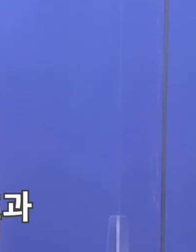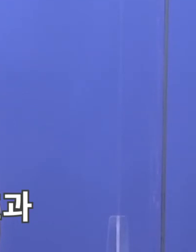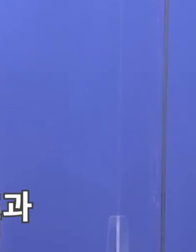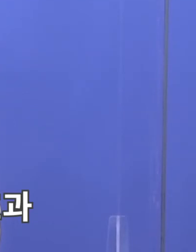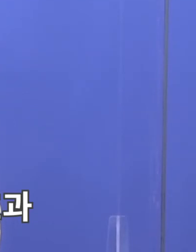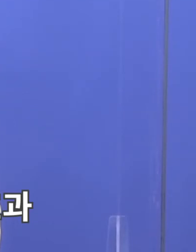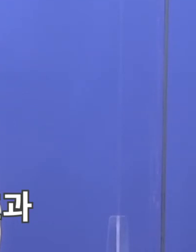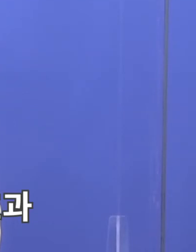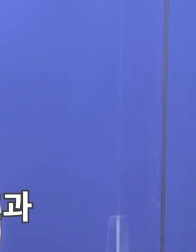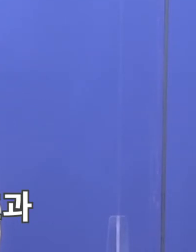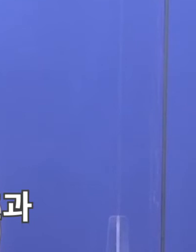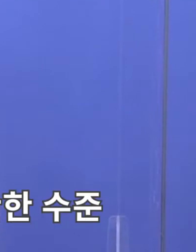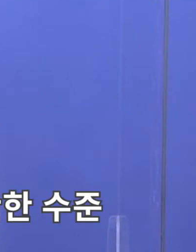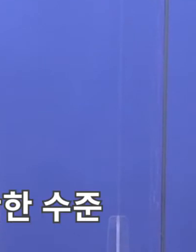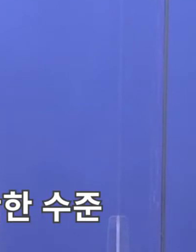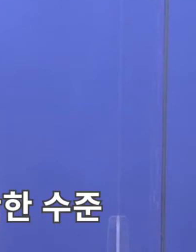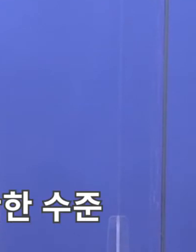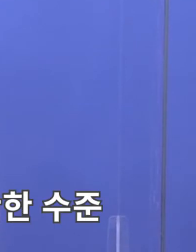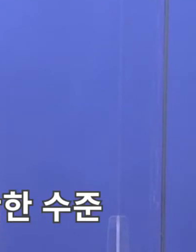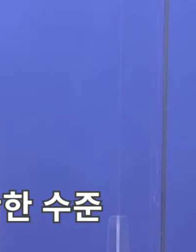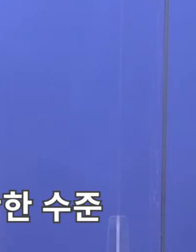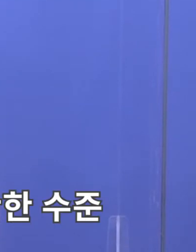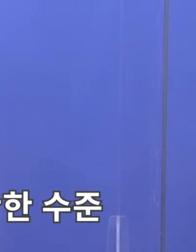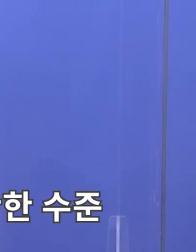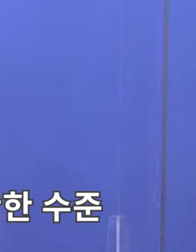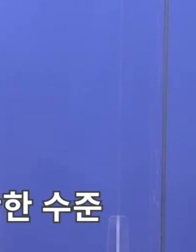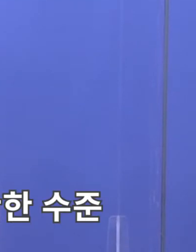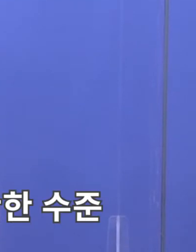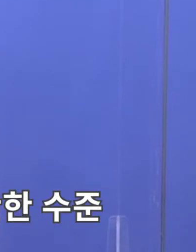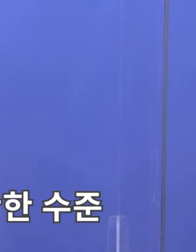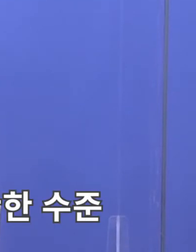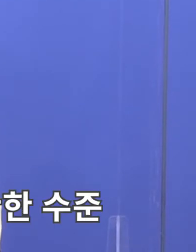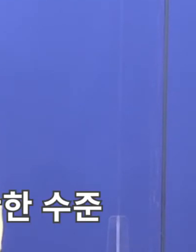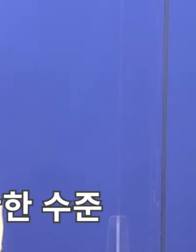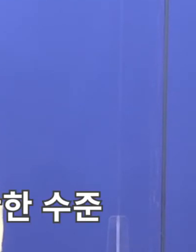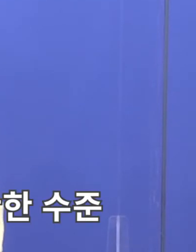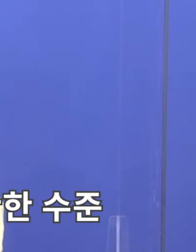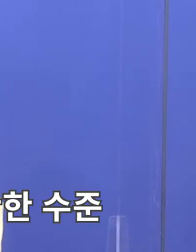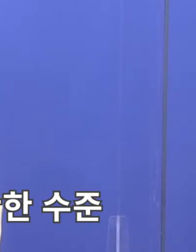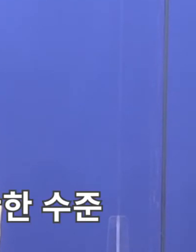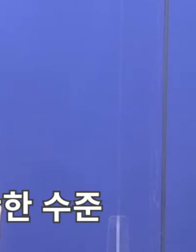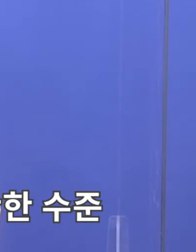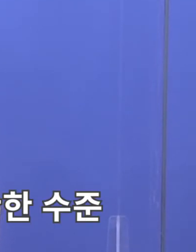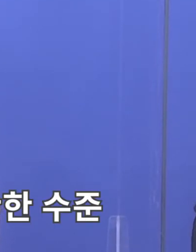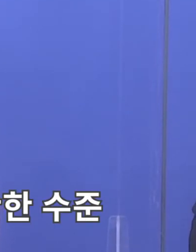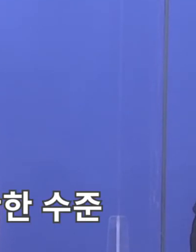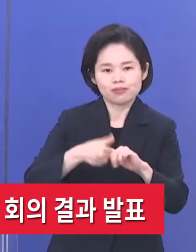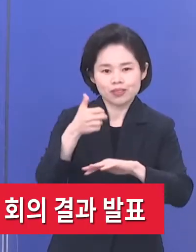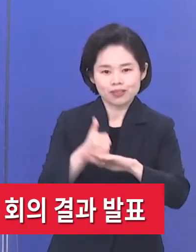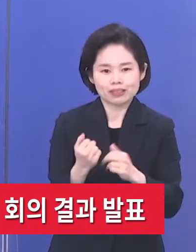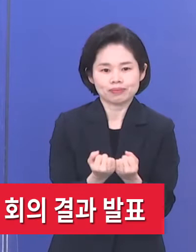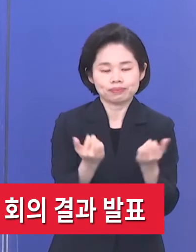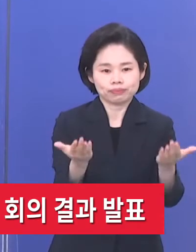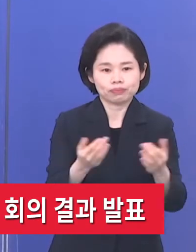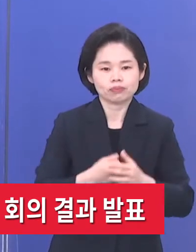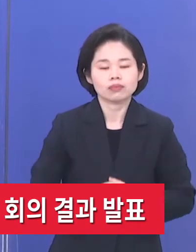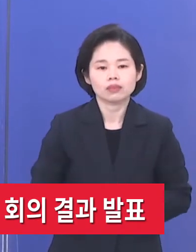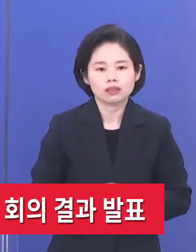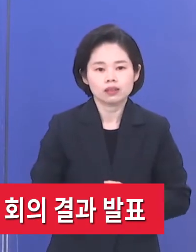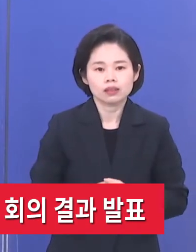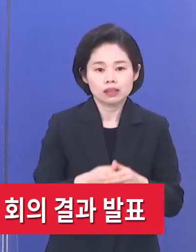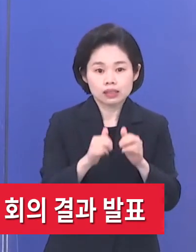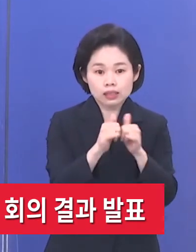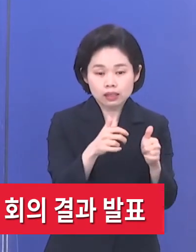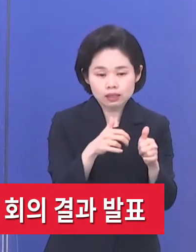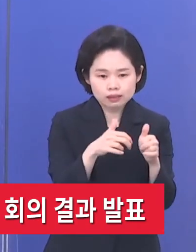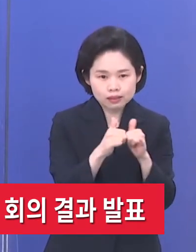94.1%의 예방 효과가 나타났으며 안전성, 경향성은 허용할 만한 수준으로 판단하였습니다. 우선